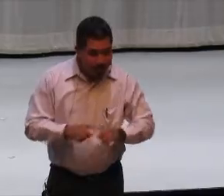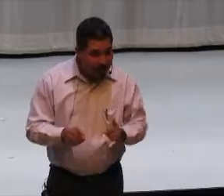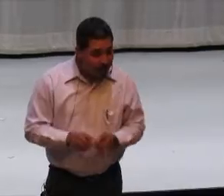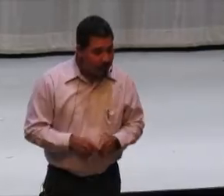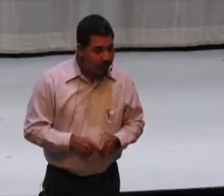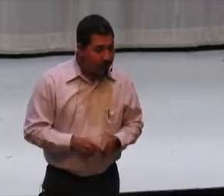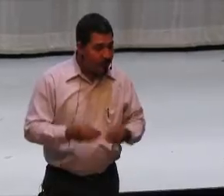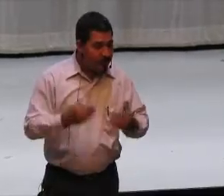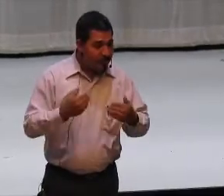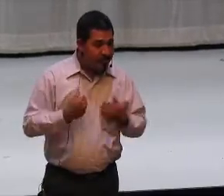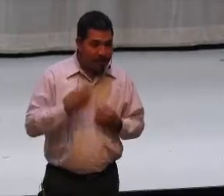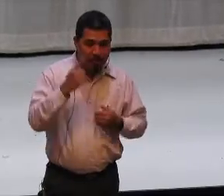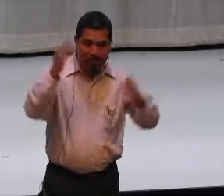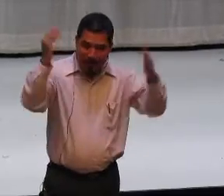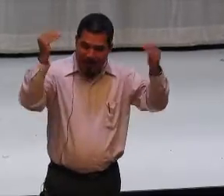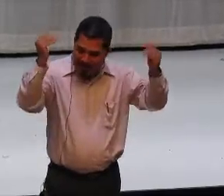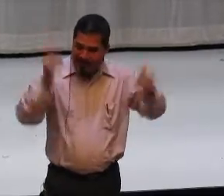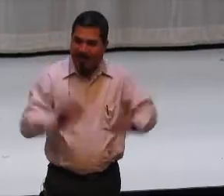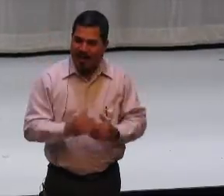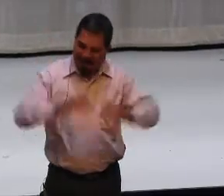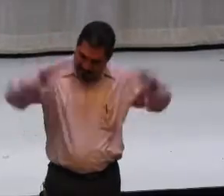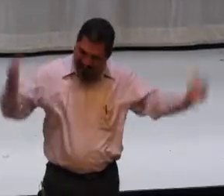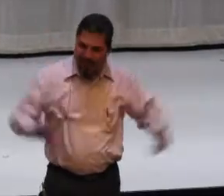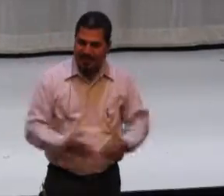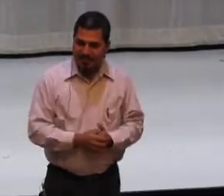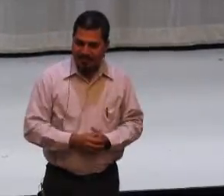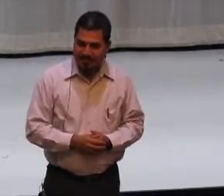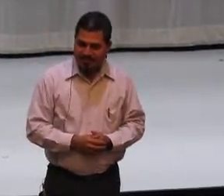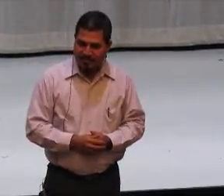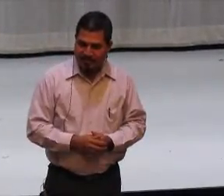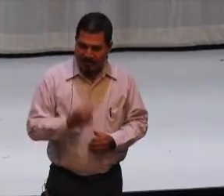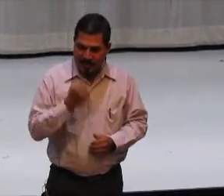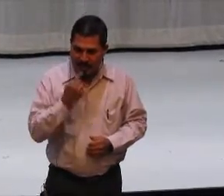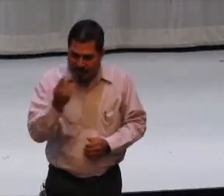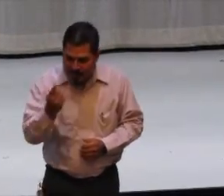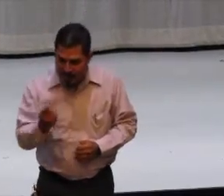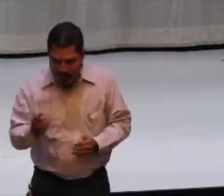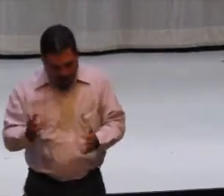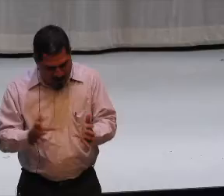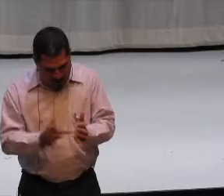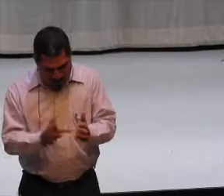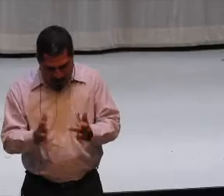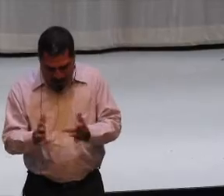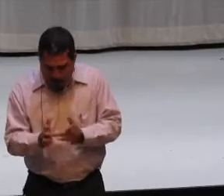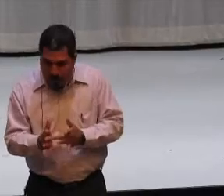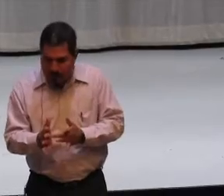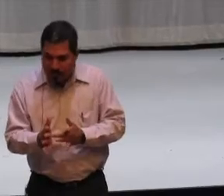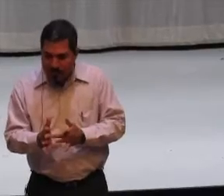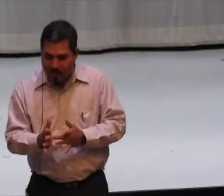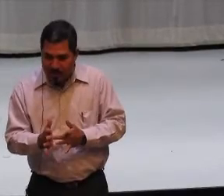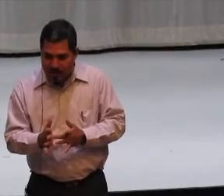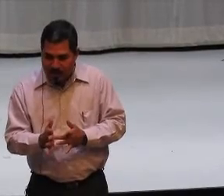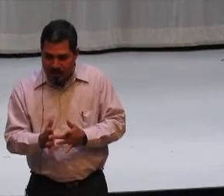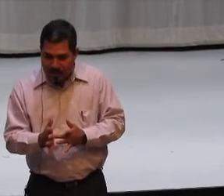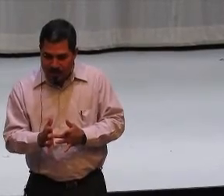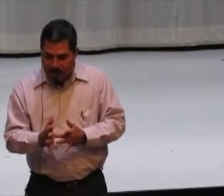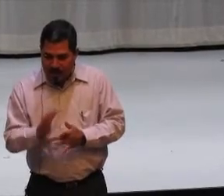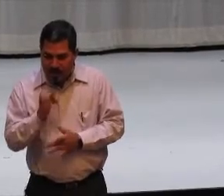Pero tenemos una esperanza grande. Y dice que Jesús